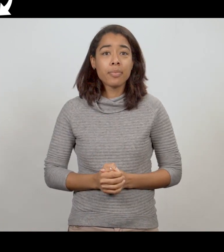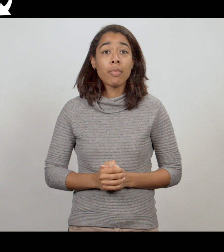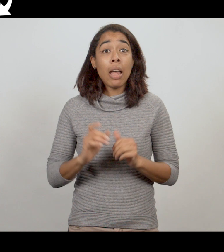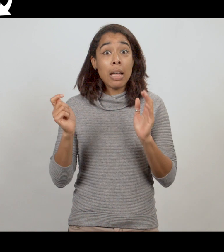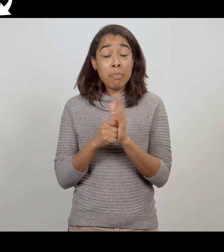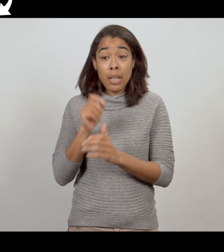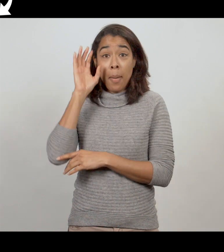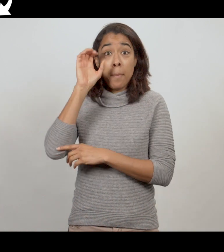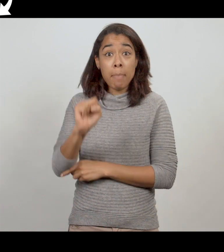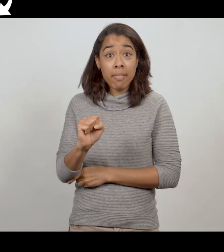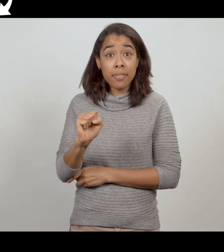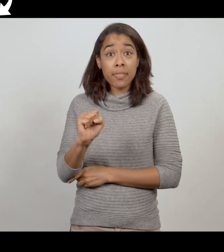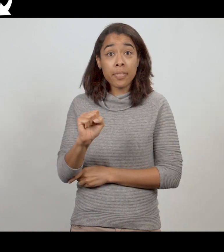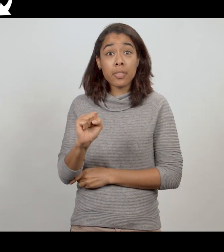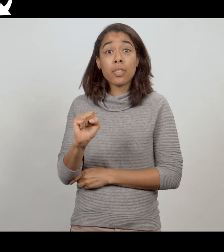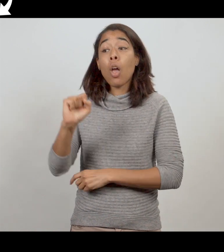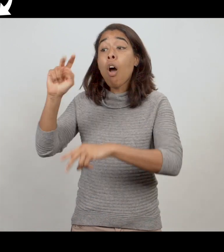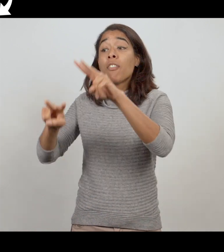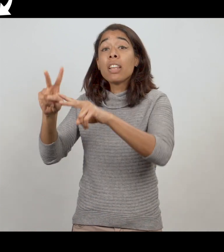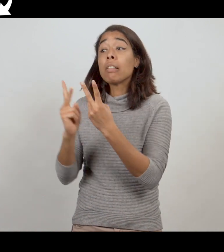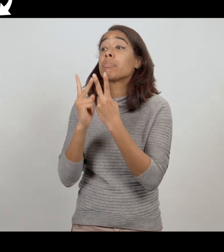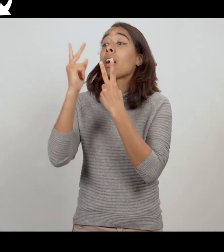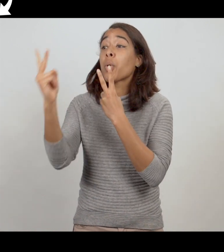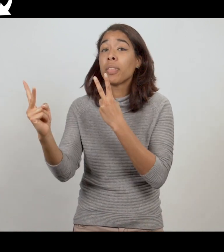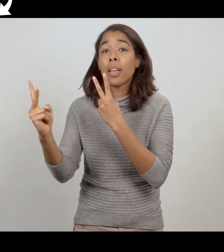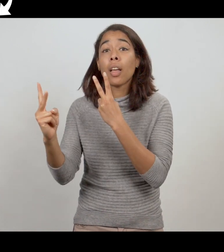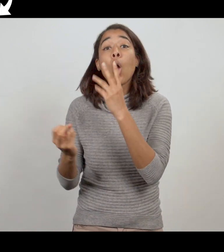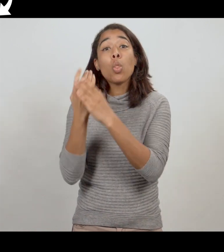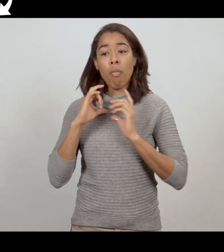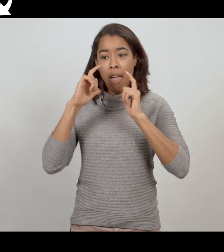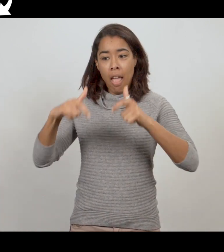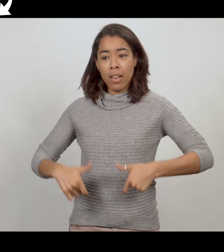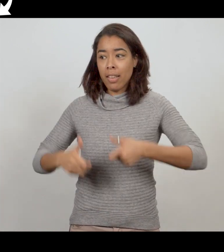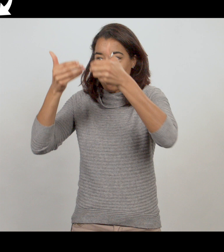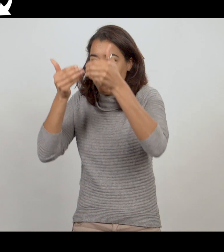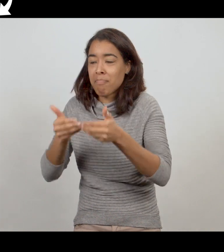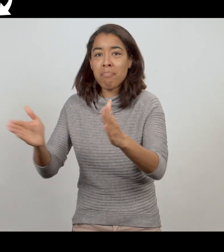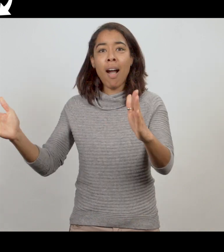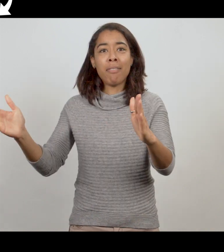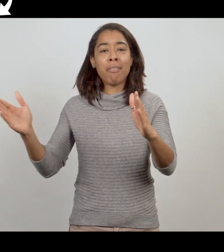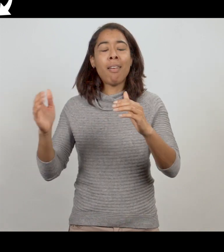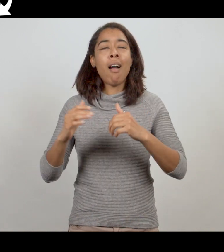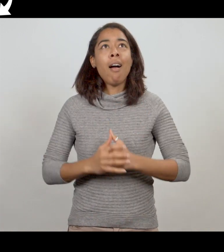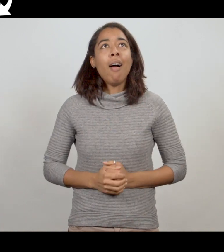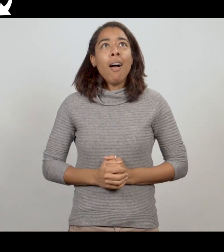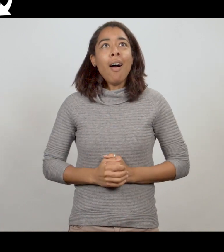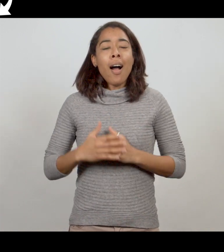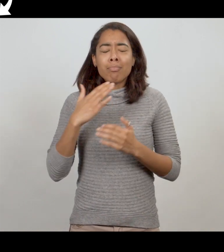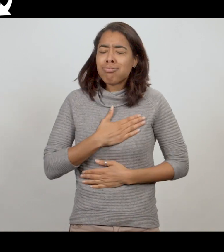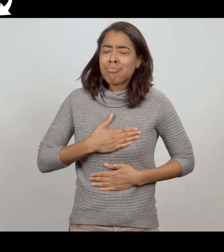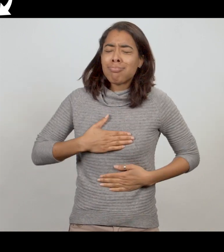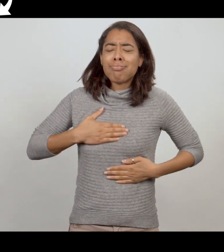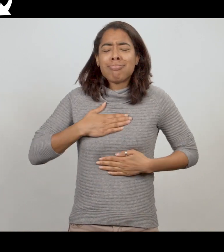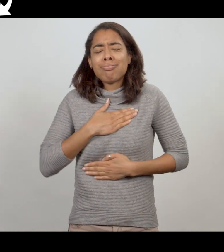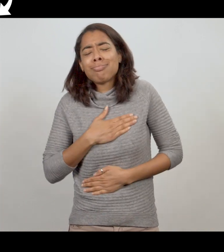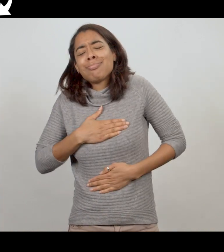Et voilà qu'un jour, ils apprennent qu'on va bientôt ouvrir une école dans le village voisin.